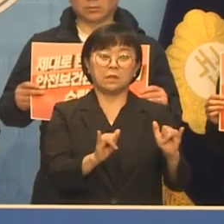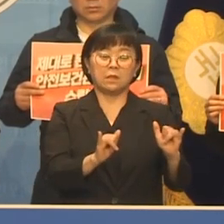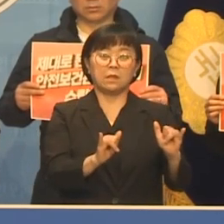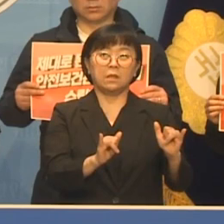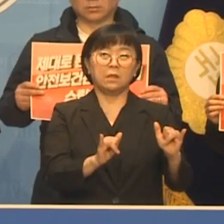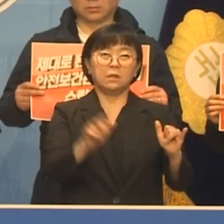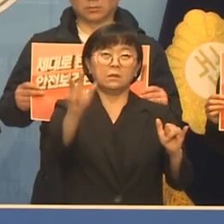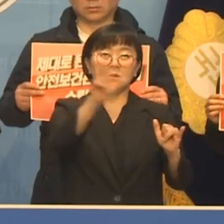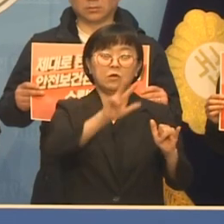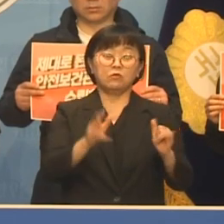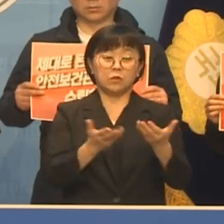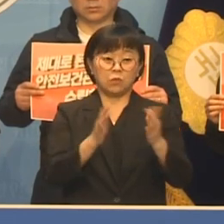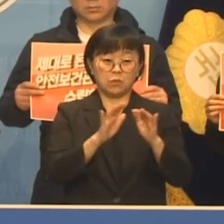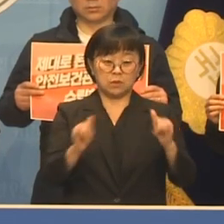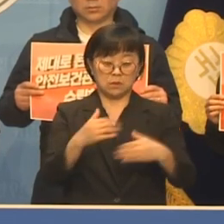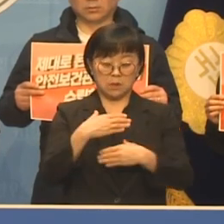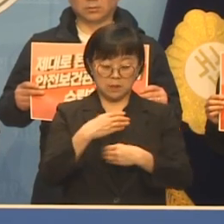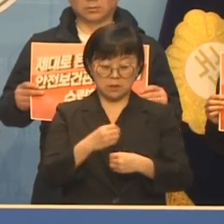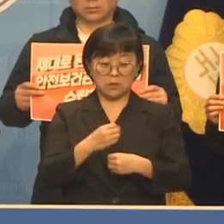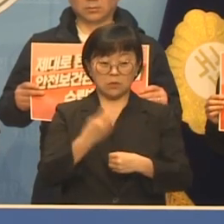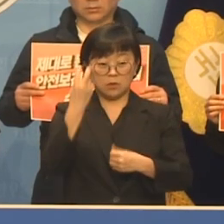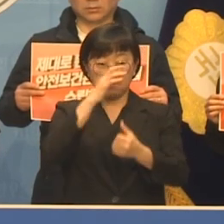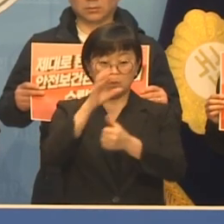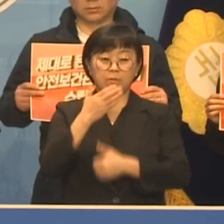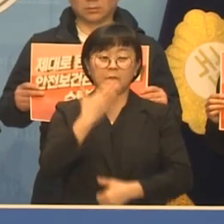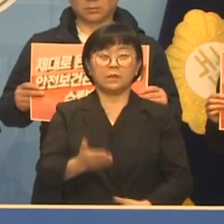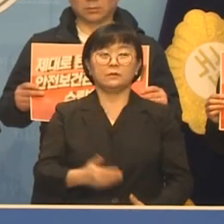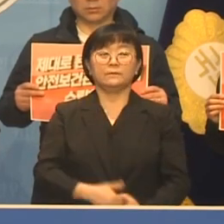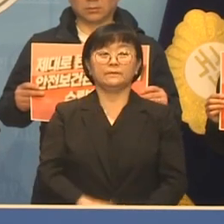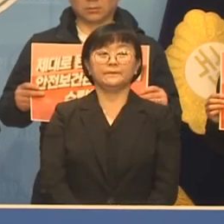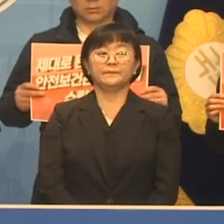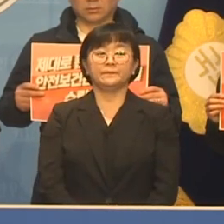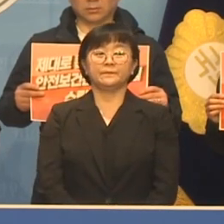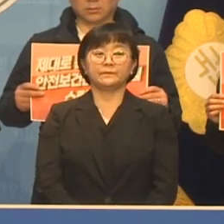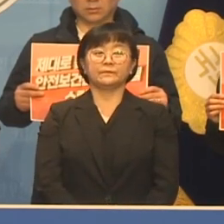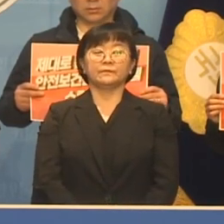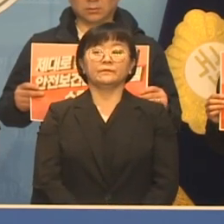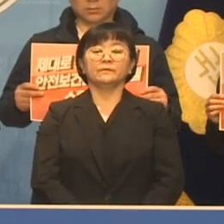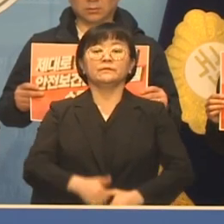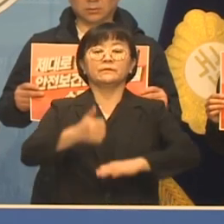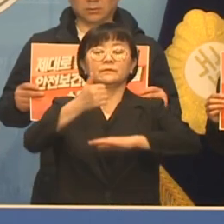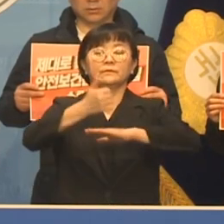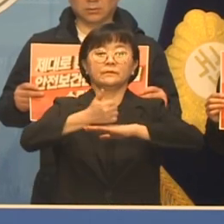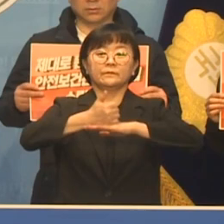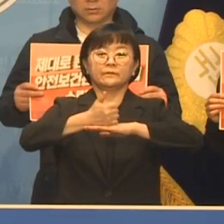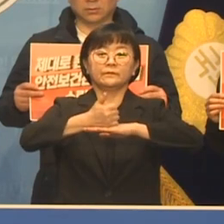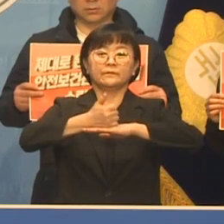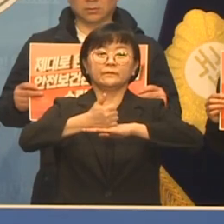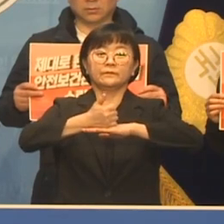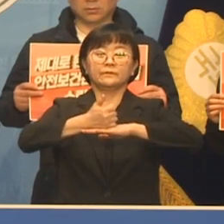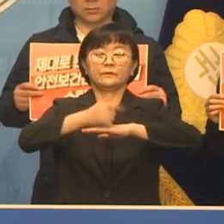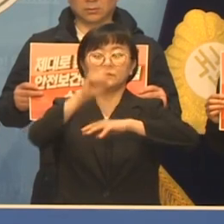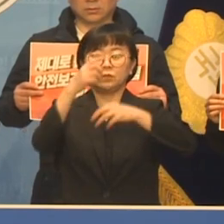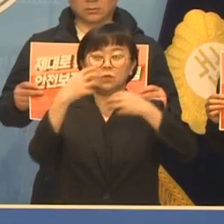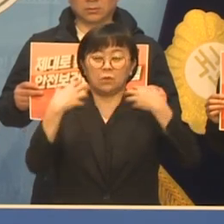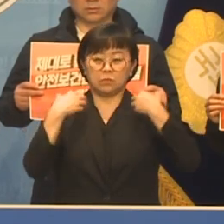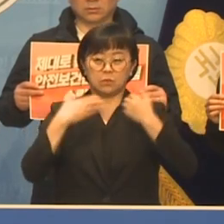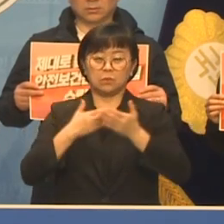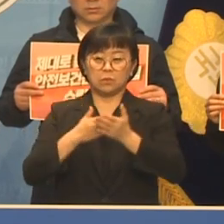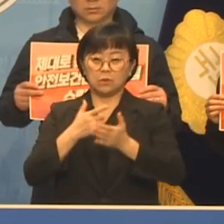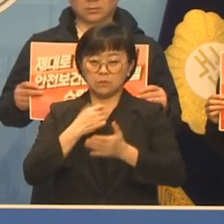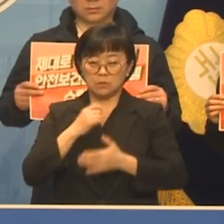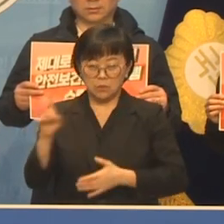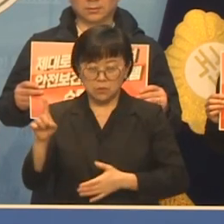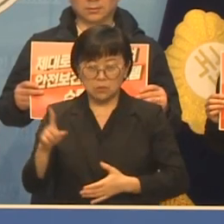전국의 노동자들의 목숨을 안전을 지킬 수 있다고 봅니다. 그리고 마지막으로 정부에게